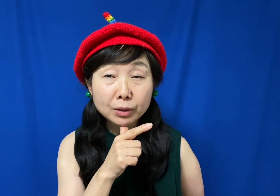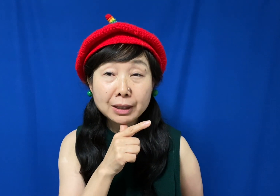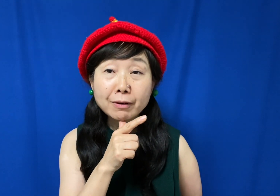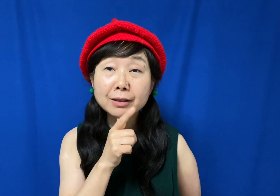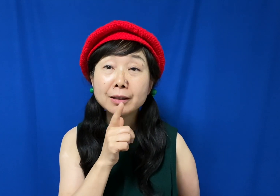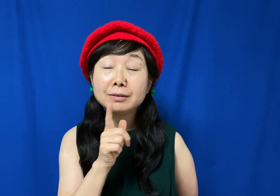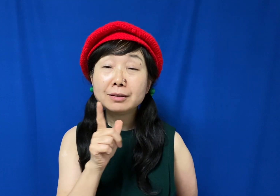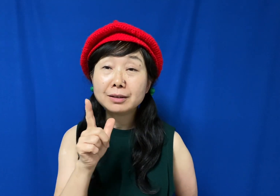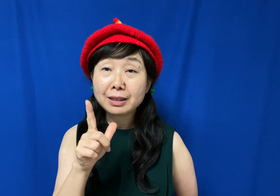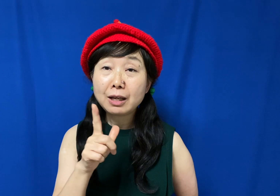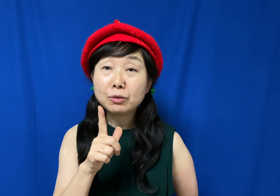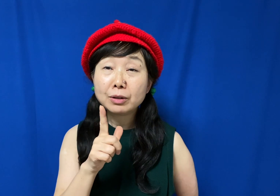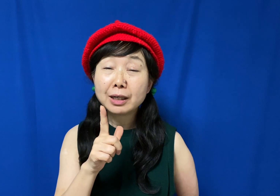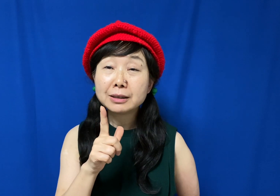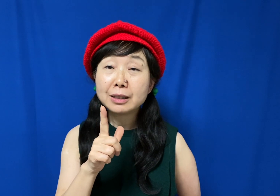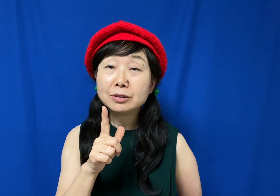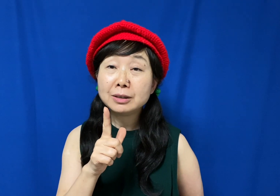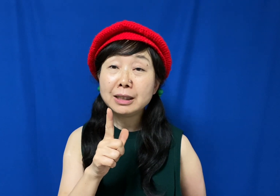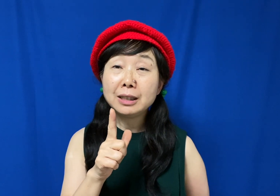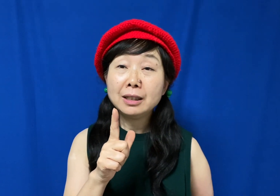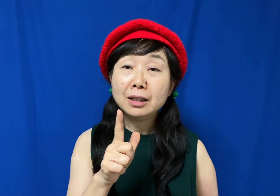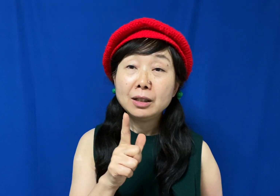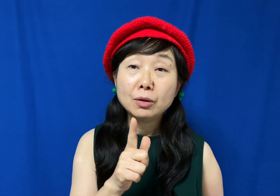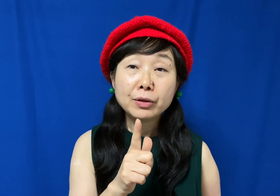ではなくって、動かさずに親指